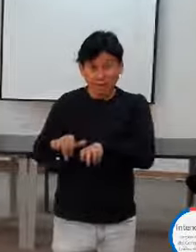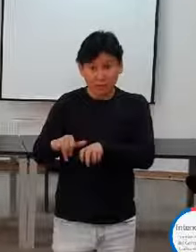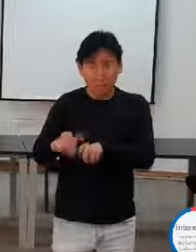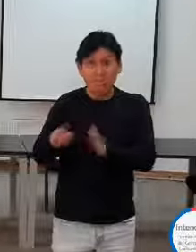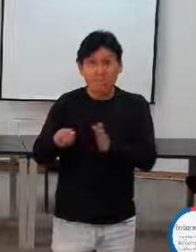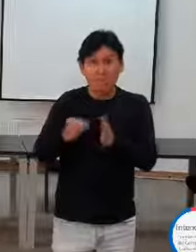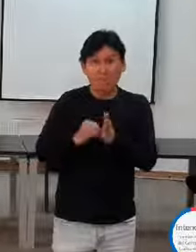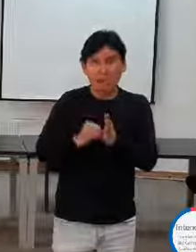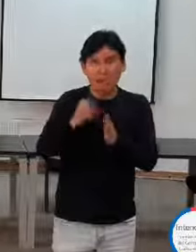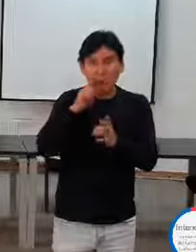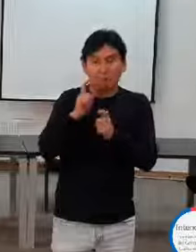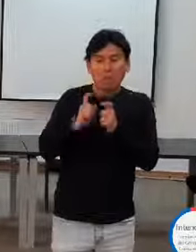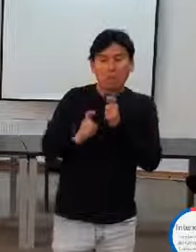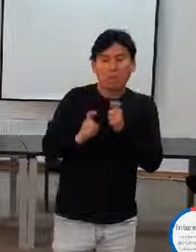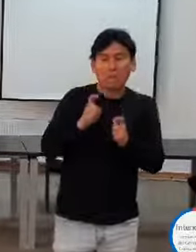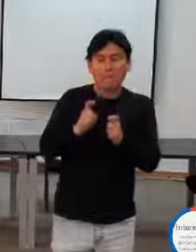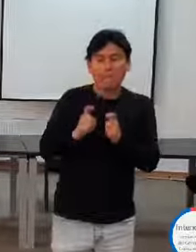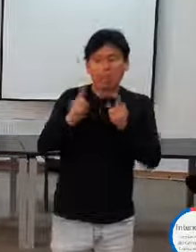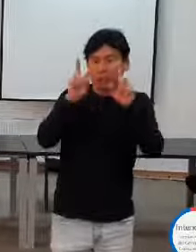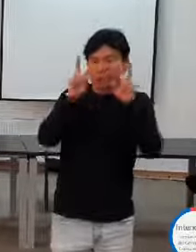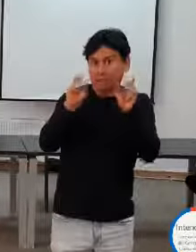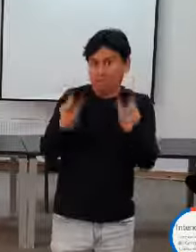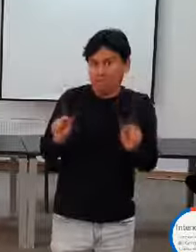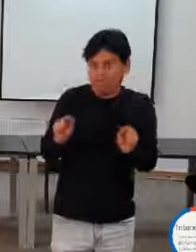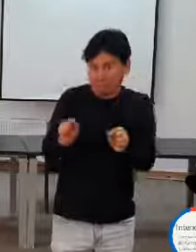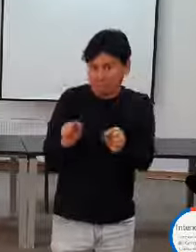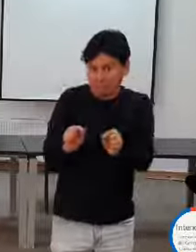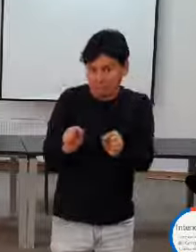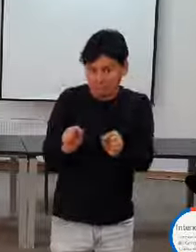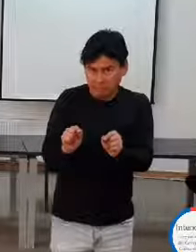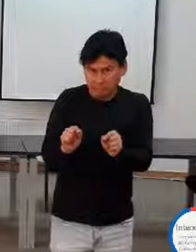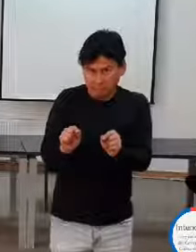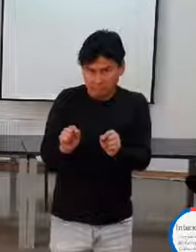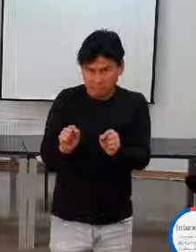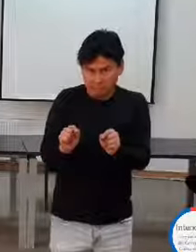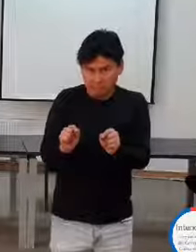más que nada por su riesgo epidemiológico que ella tiene,